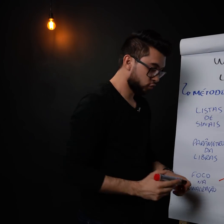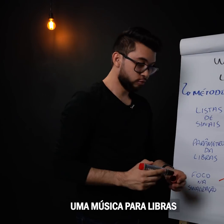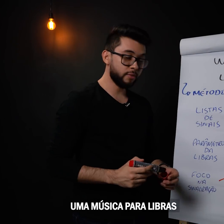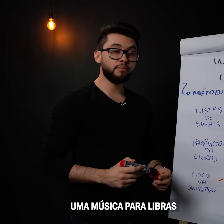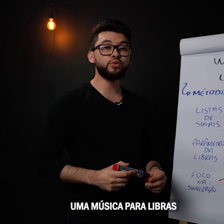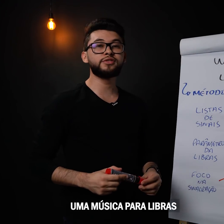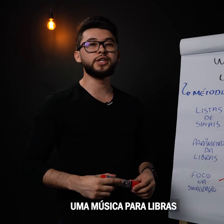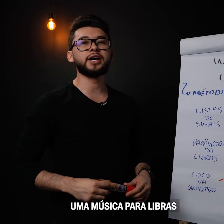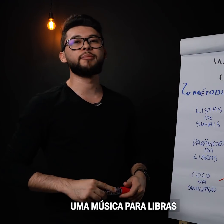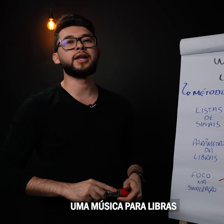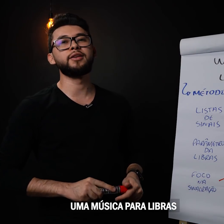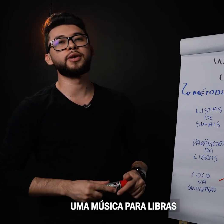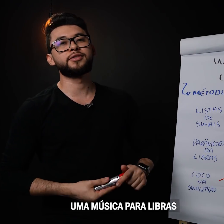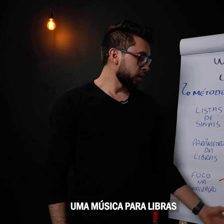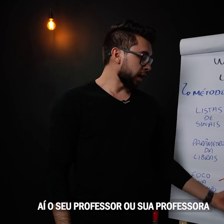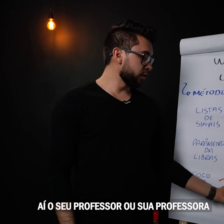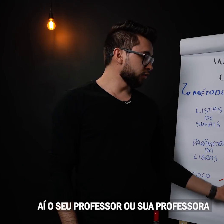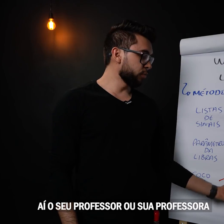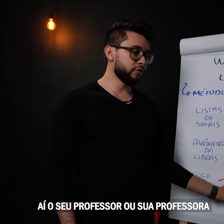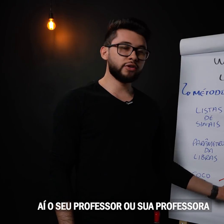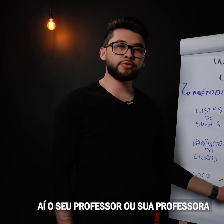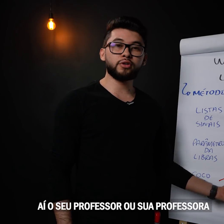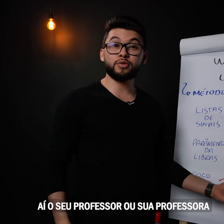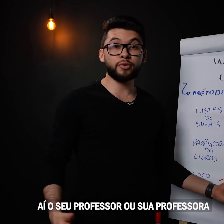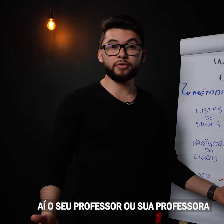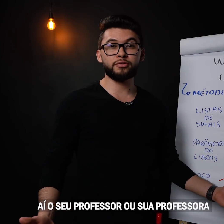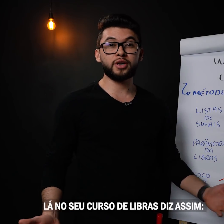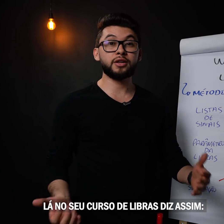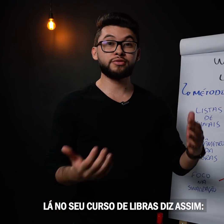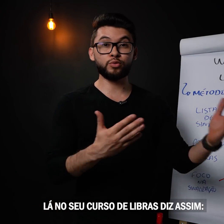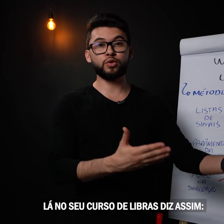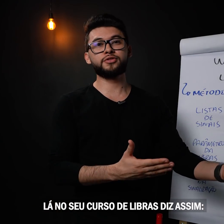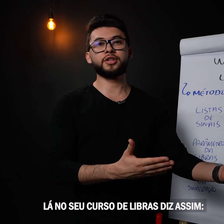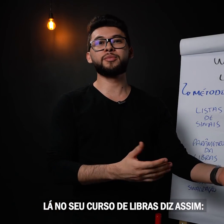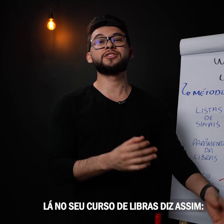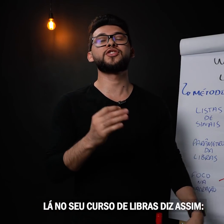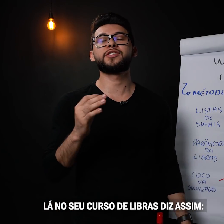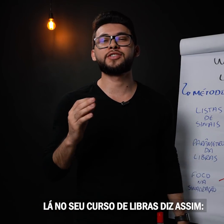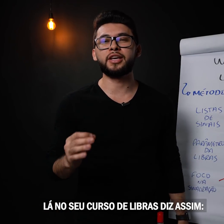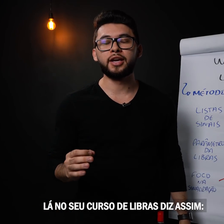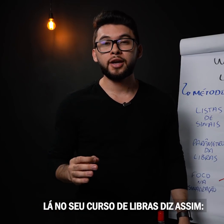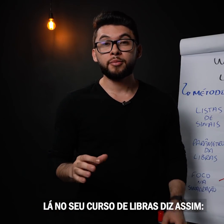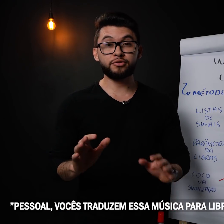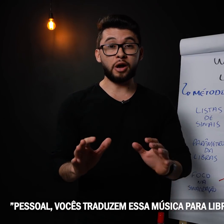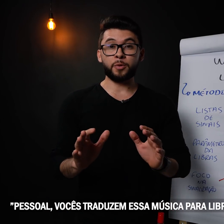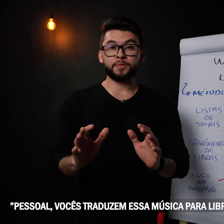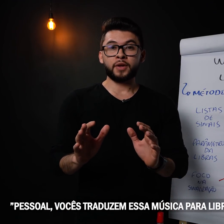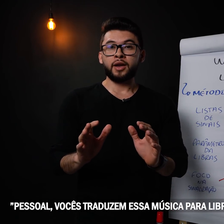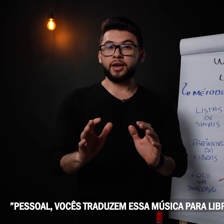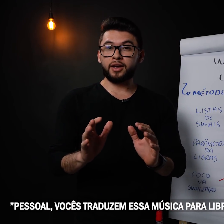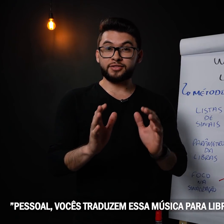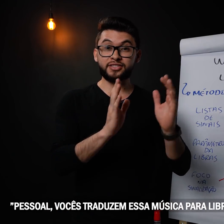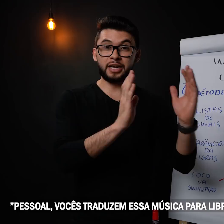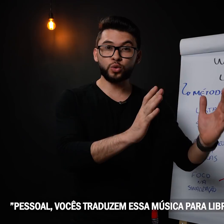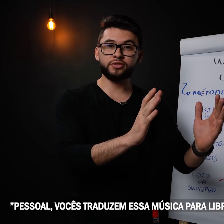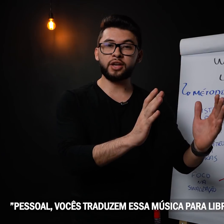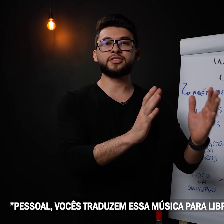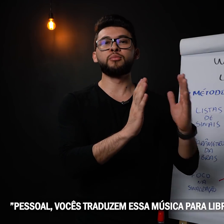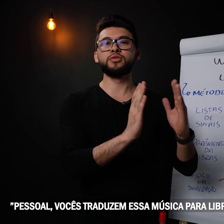uma música para Libras. Aí o seu professor, sua professora lá no seu curso de Libras diz assim: pessoal, vocês traduzem essa música